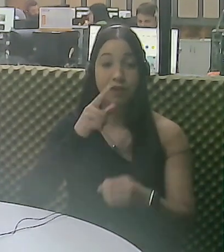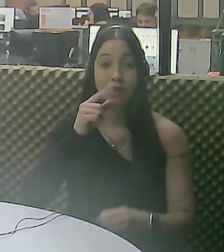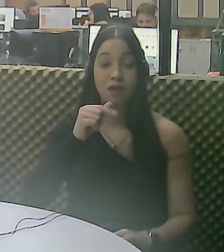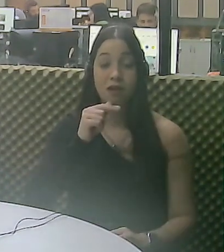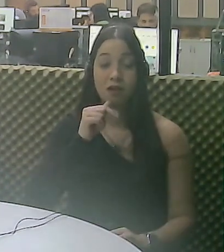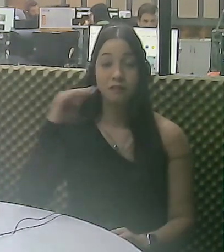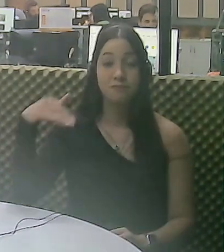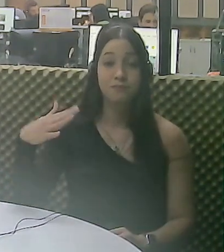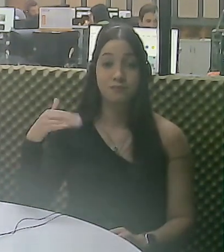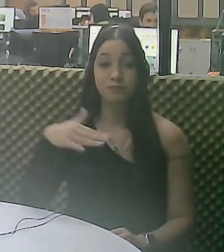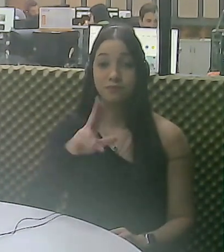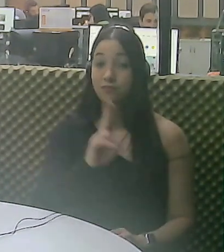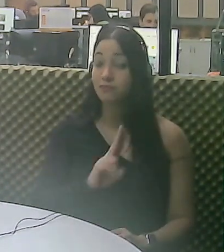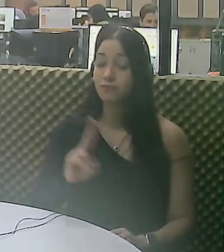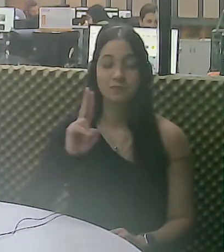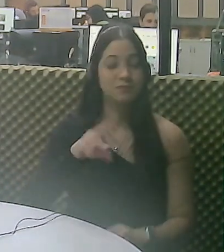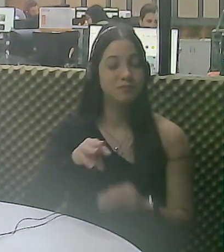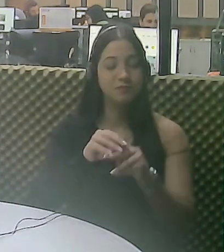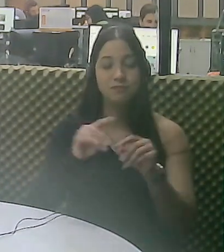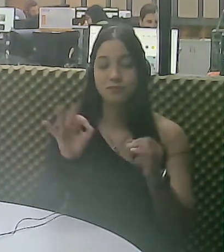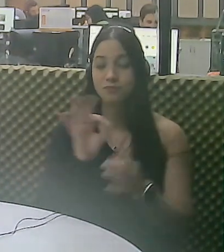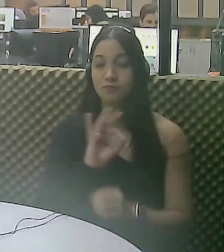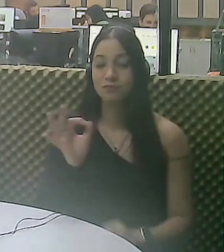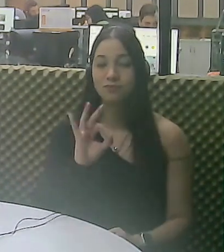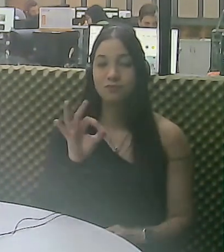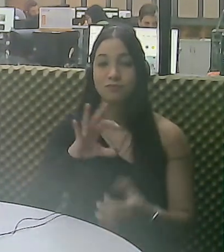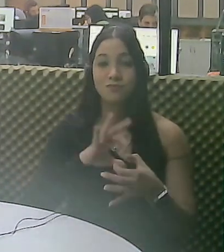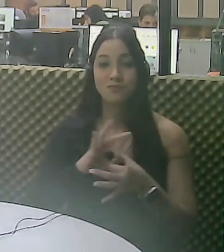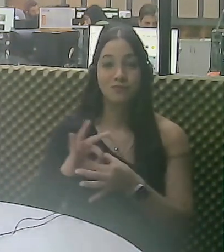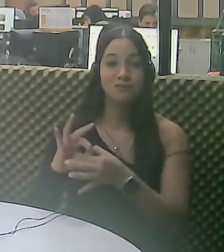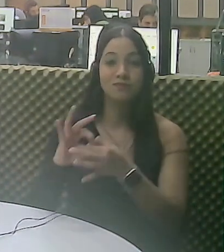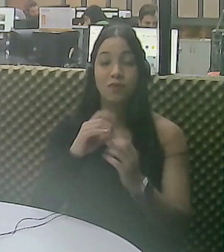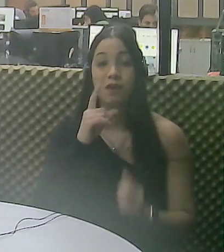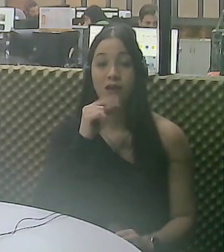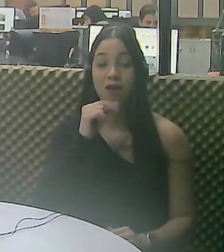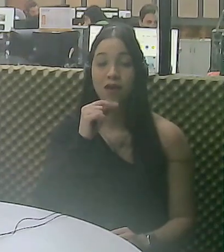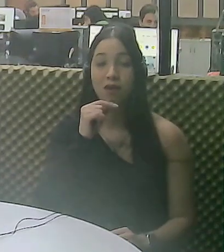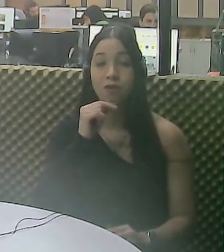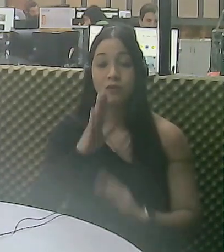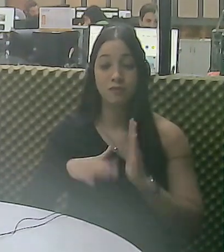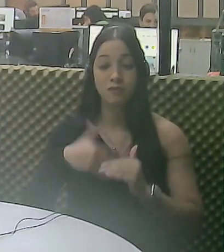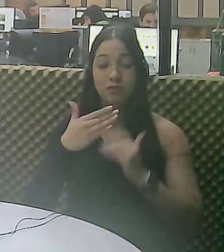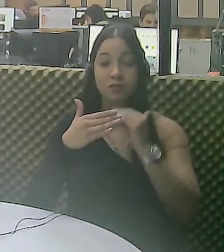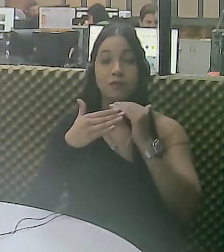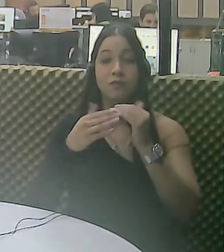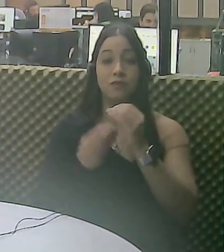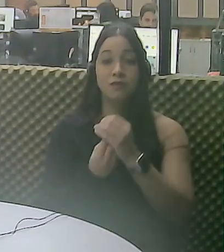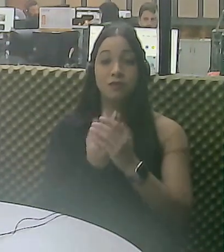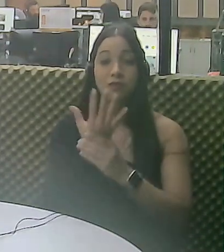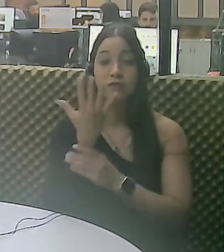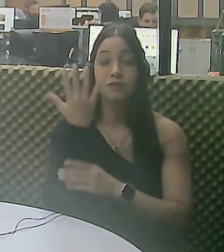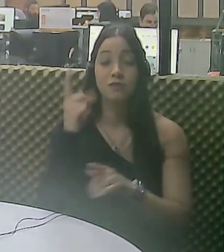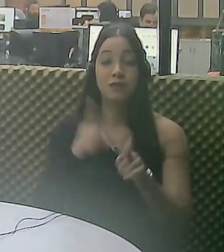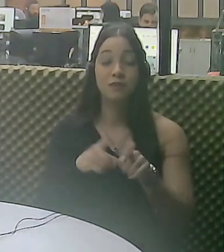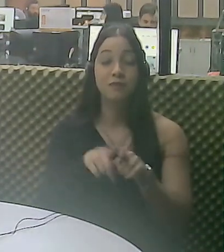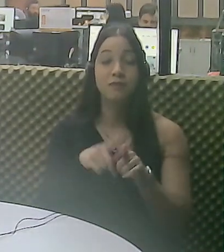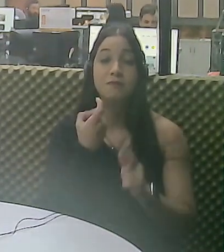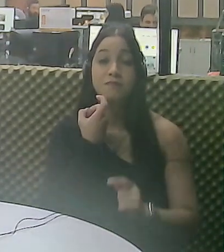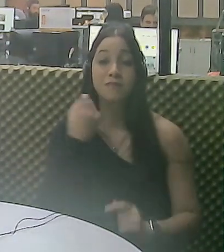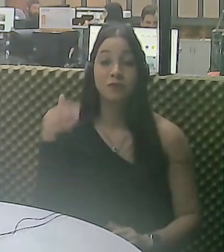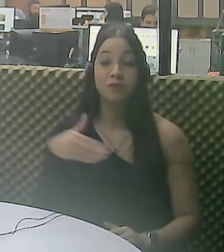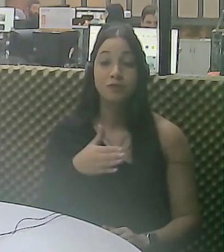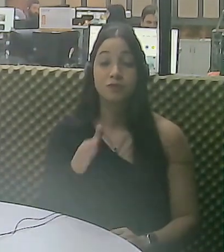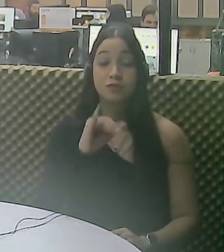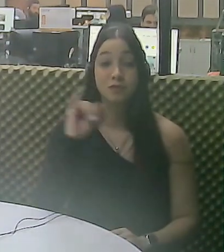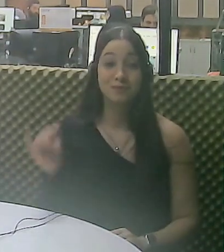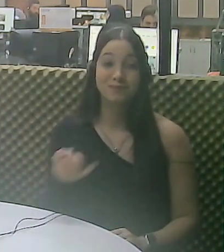de cultivo sem utilização de terra, que alia o uso da água para desenvolvimento de plantas e criação de peixes. Entre